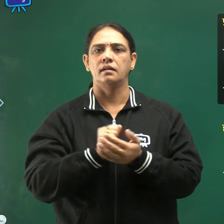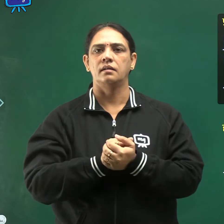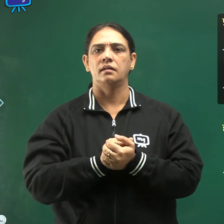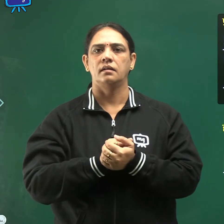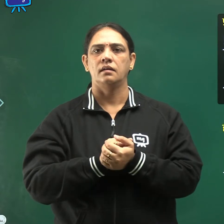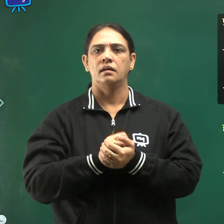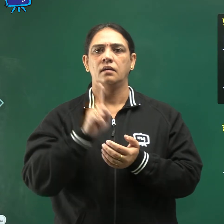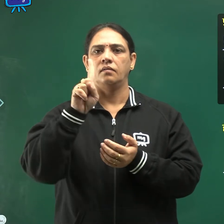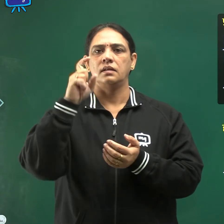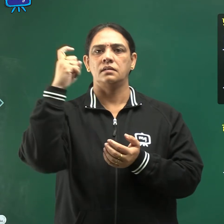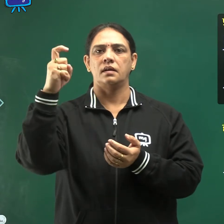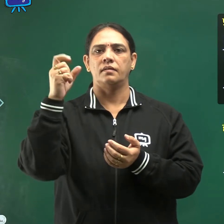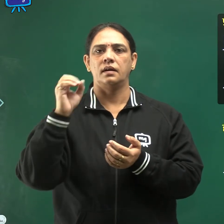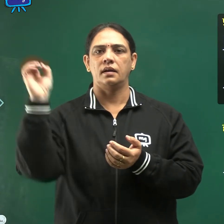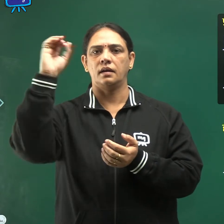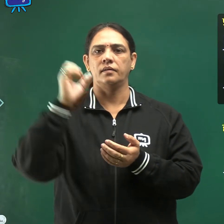17 डिग्री